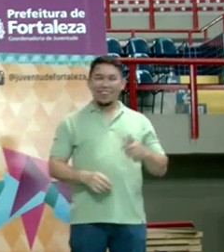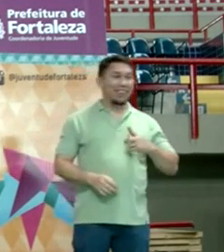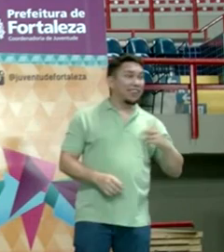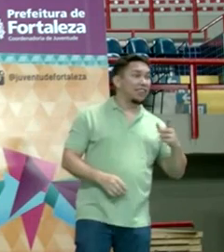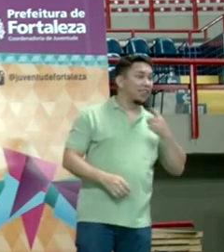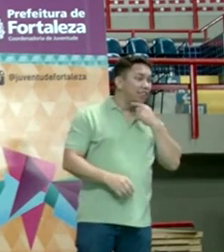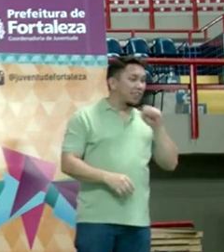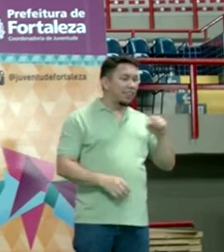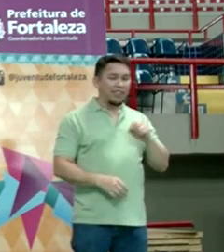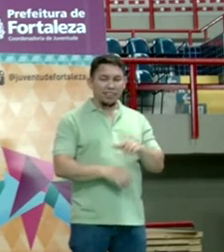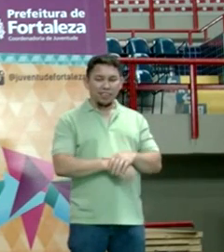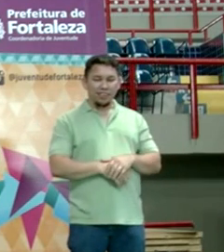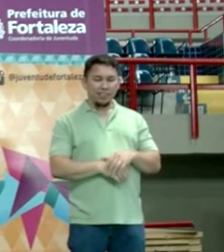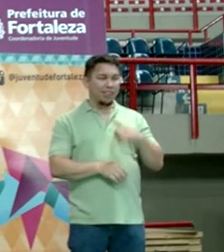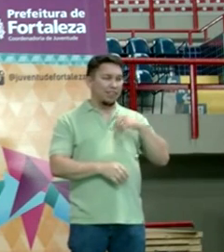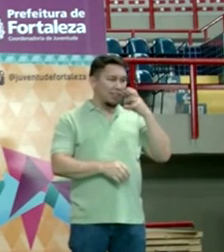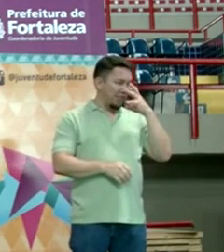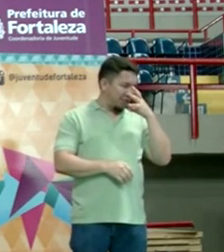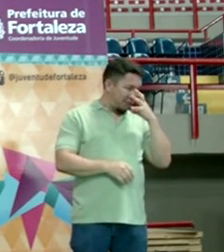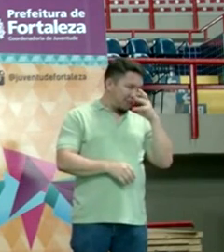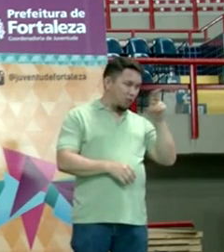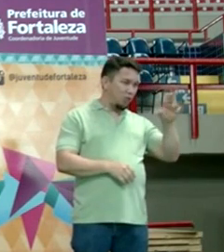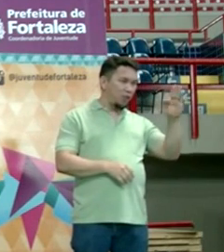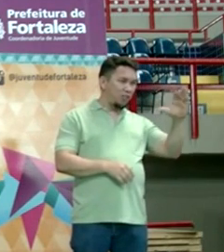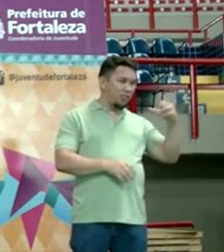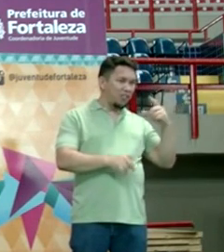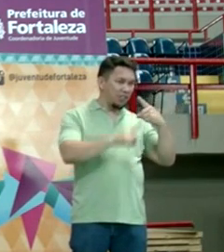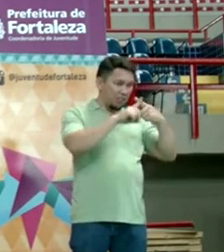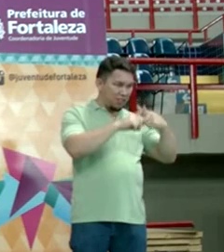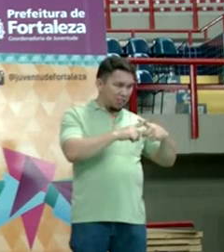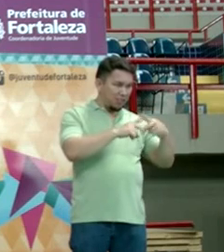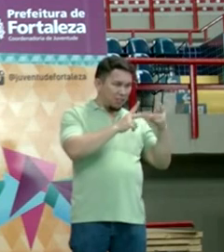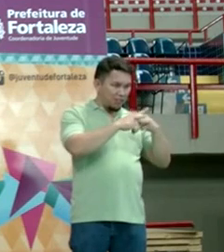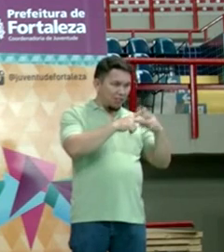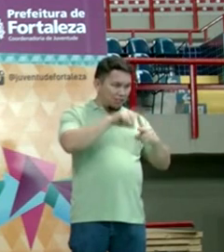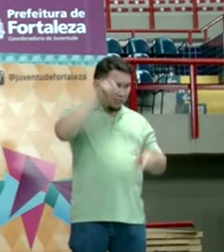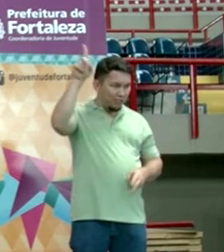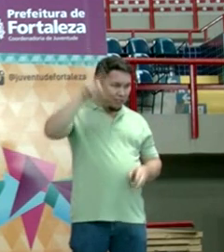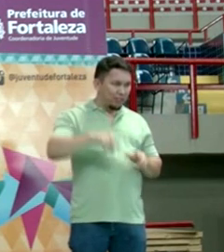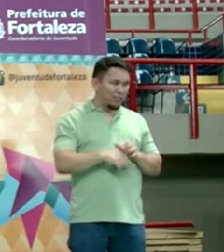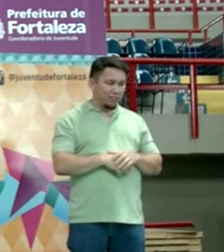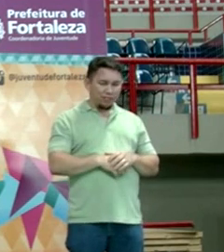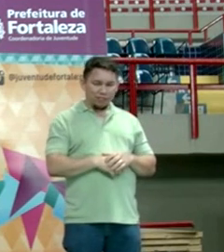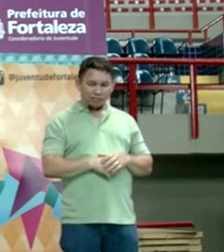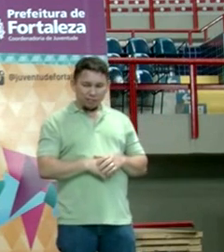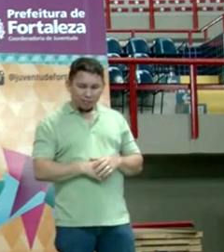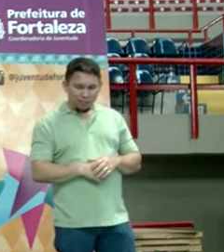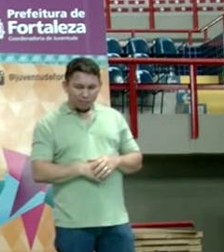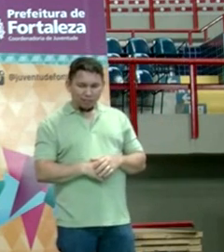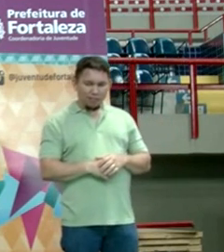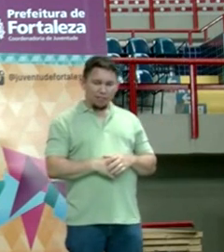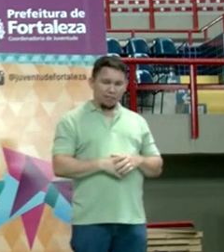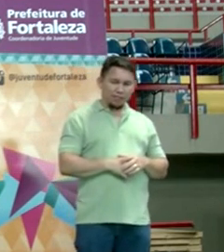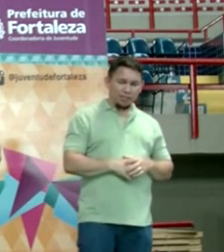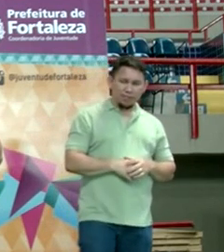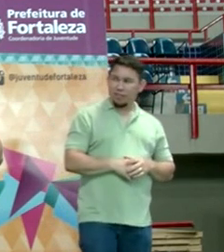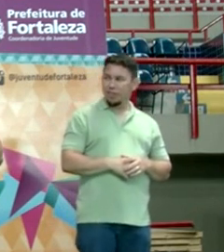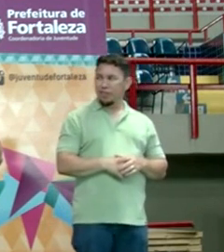sei que não é cearense? É só assistir o UFC. Já assistiu o UFC? Quando é nos Estados Unidos? Aí um lutador perde, aí o